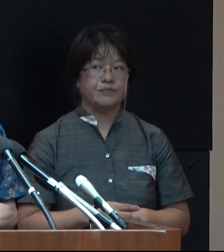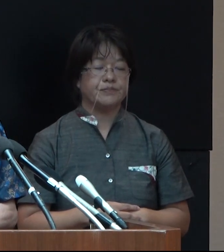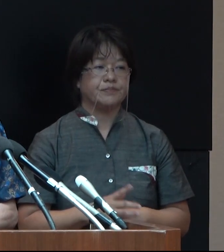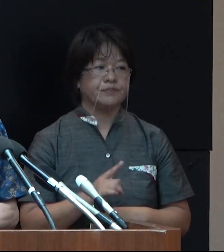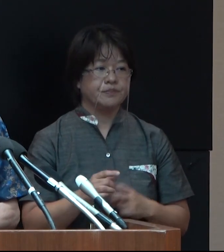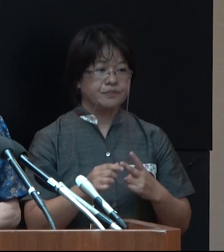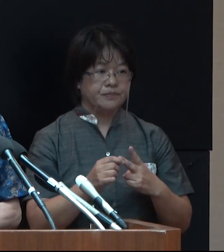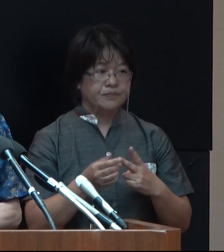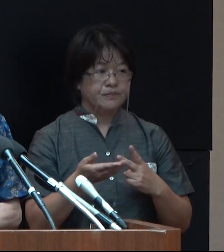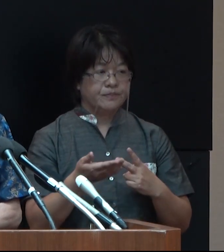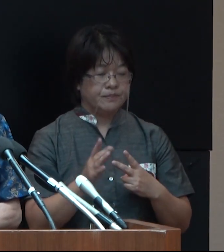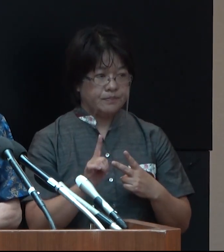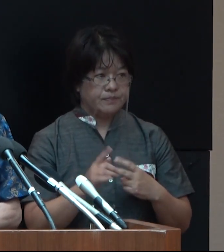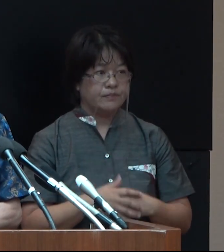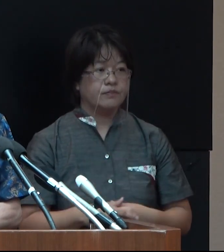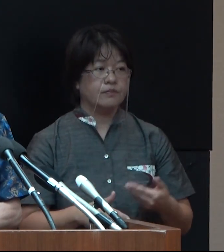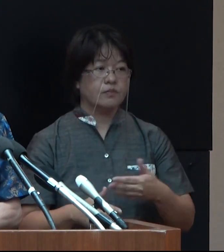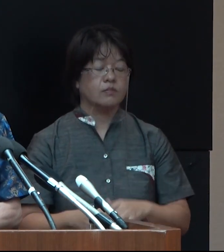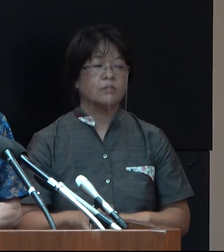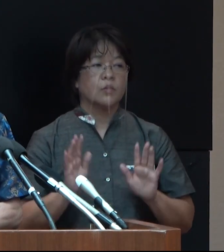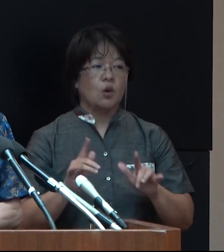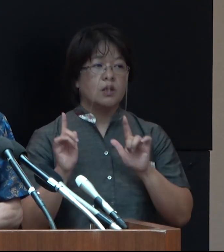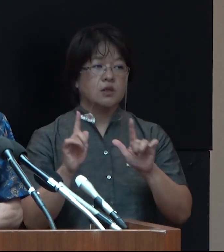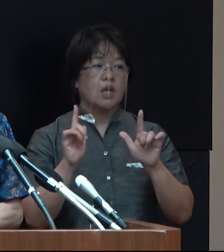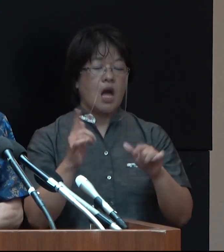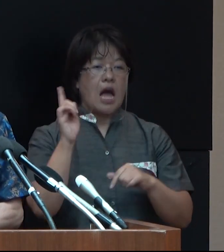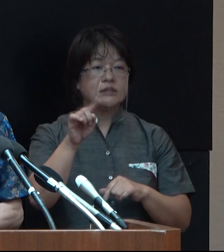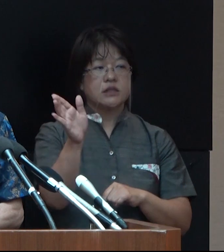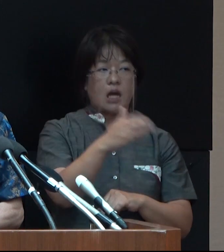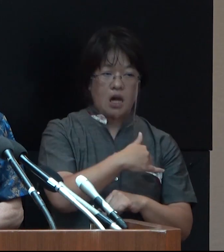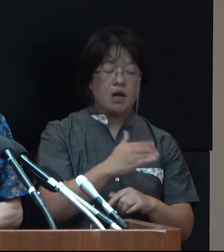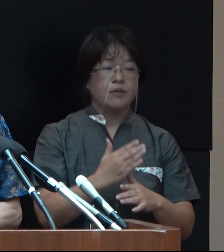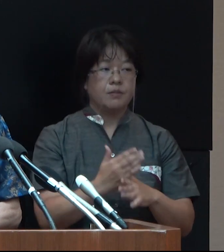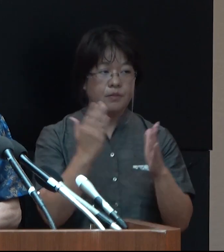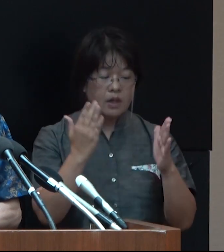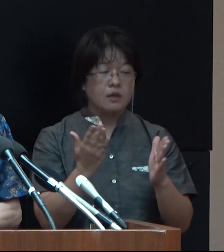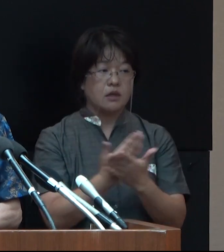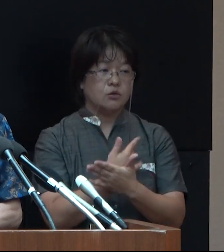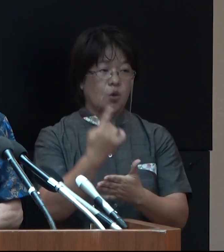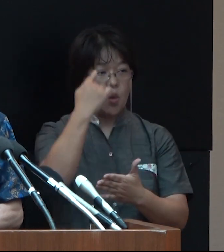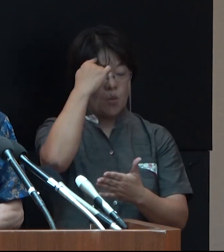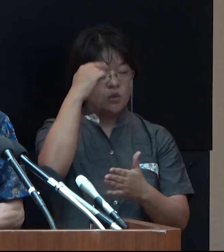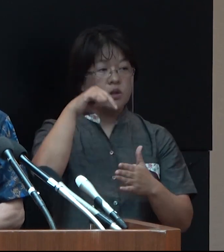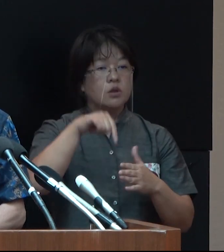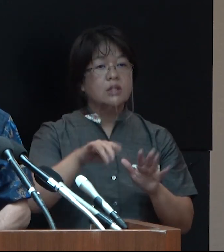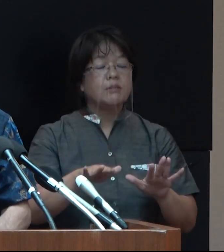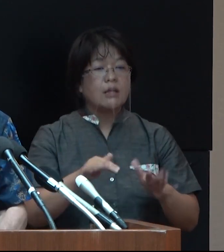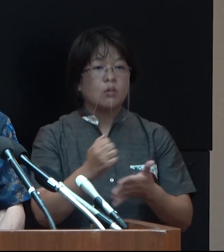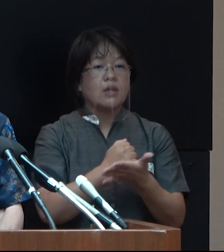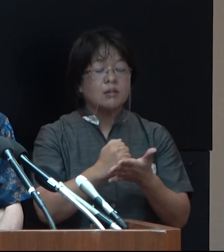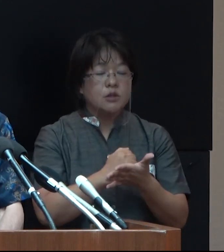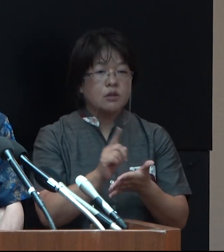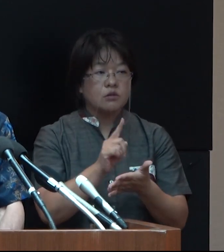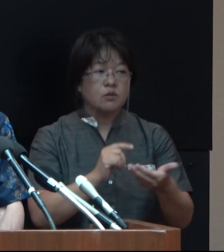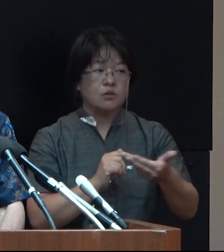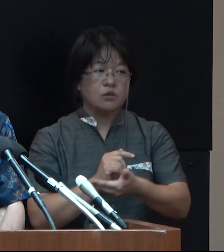何だっけ、 その宣言今日発出でもう明日からということになりますけれども、はい、このタイミング が、